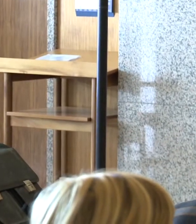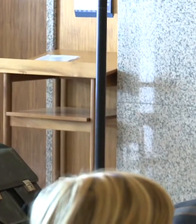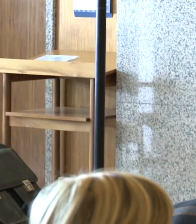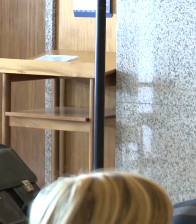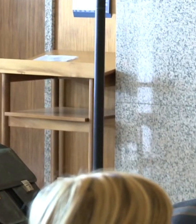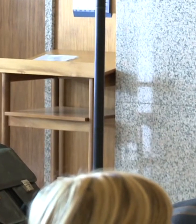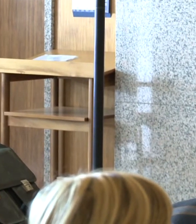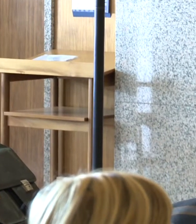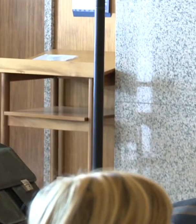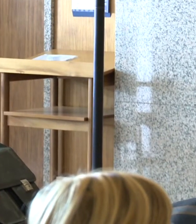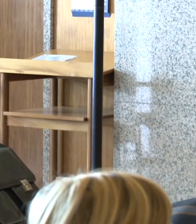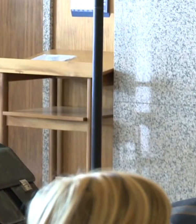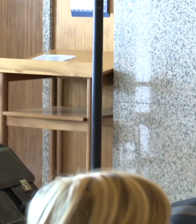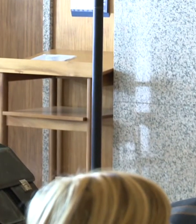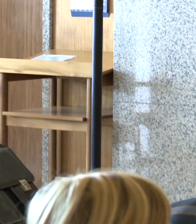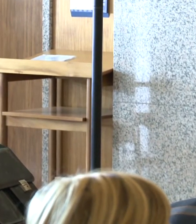Imamo pa v mislih seveda, da